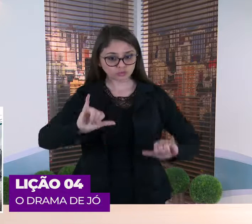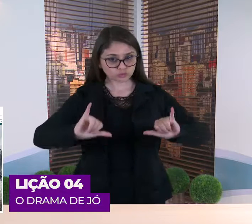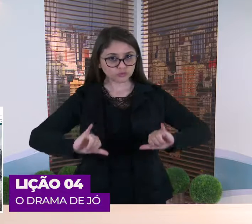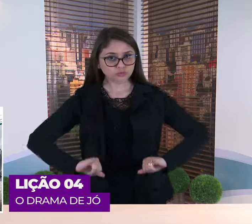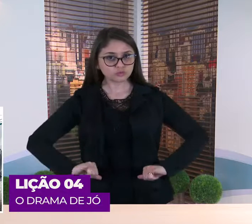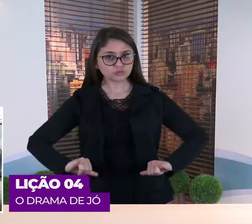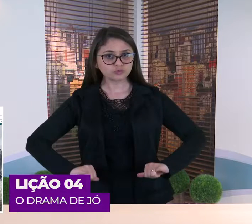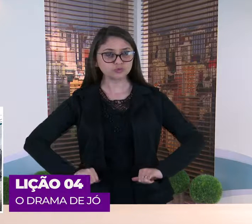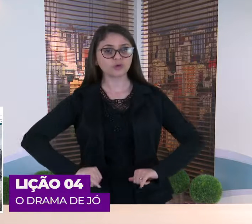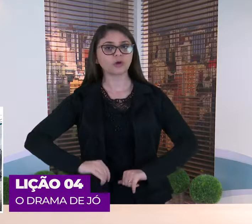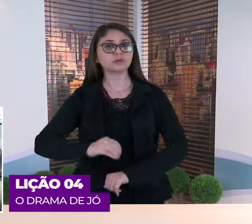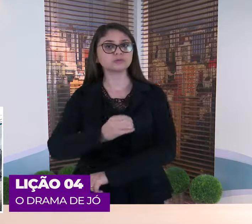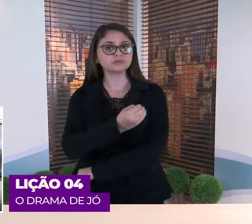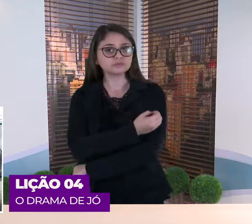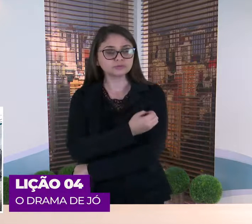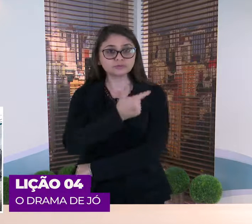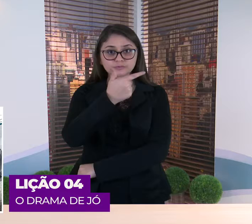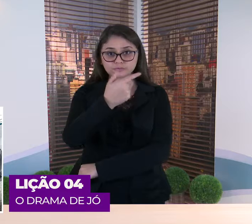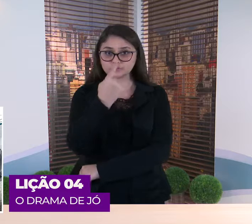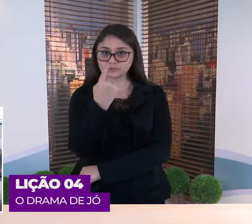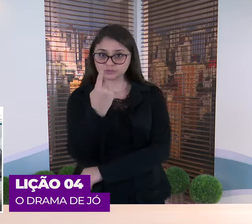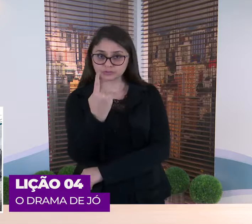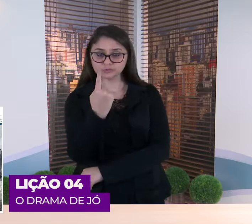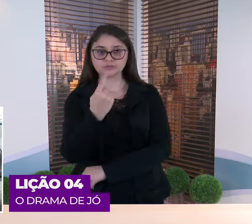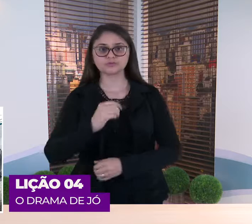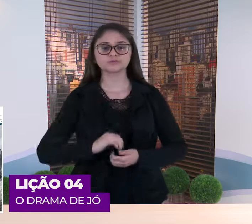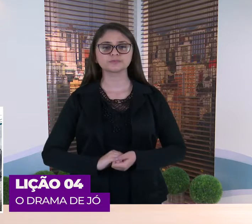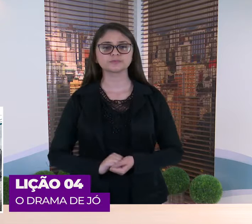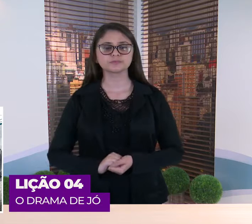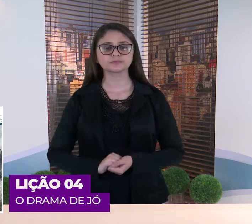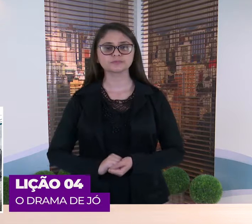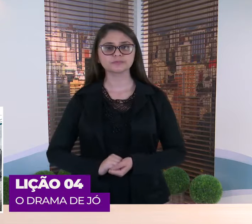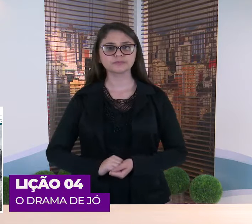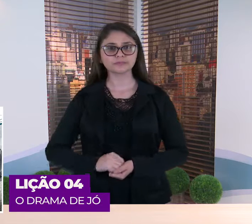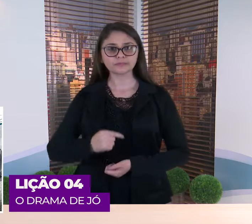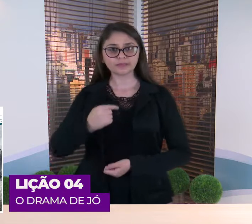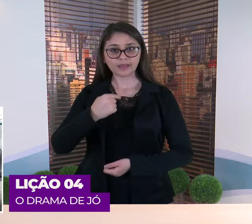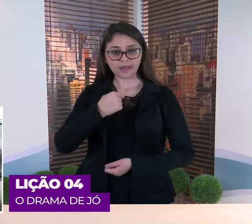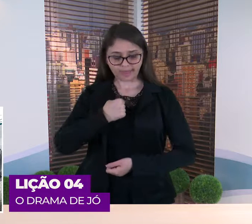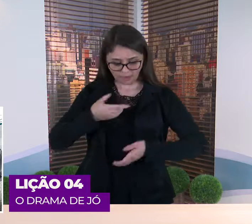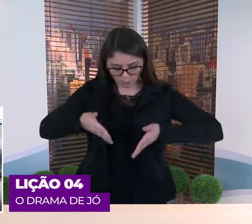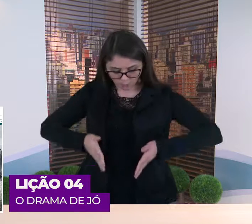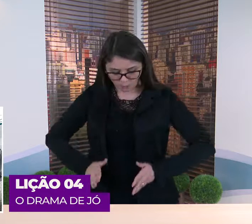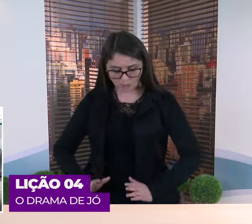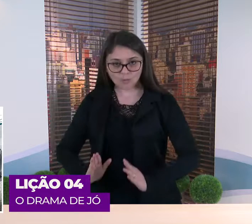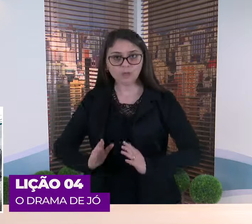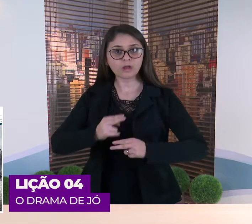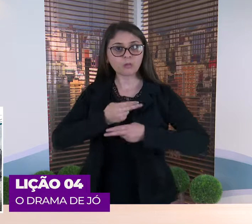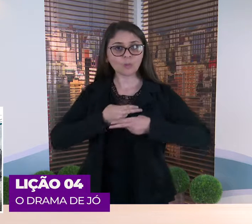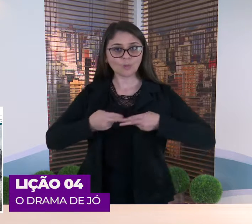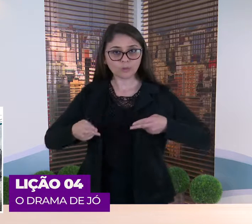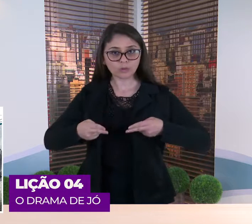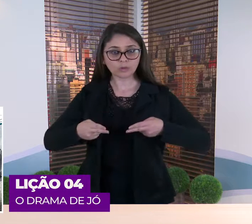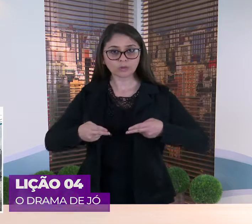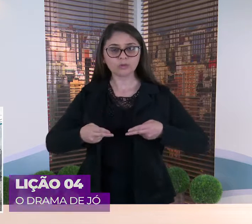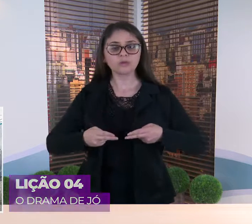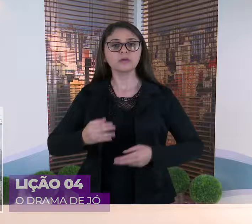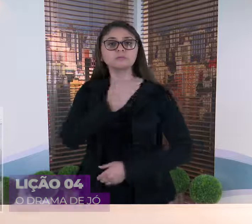21, onde está escrito: E disse, nu saí do ventre de minha mãe, e nu tornarei para lá.